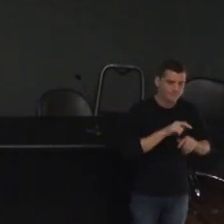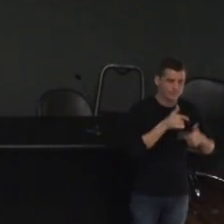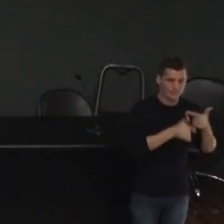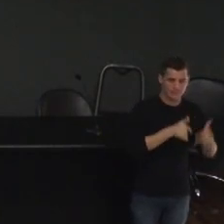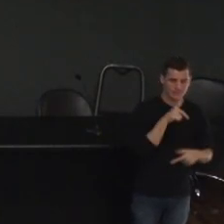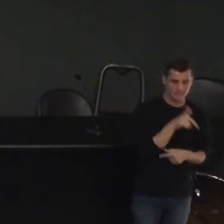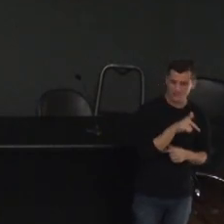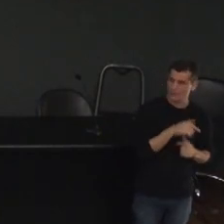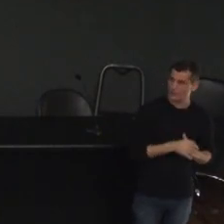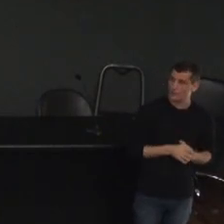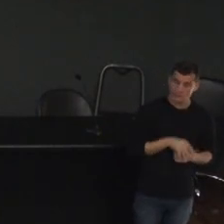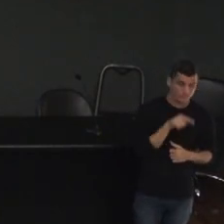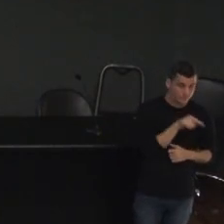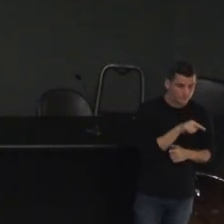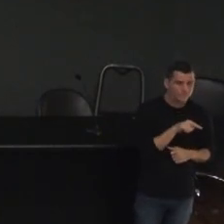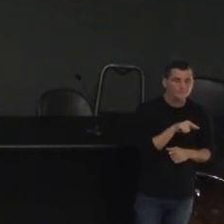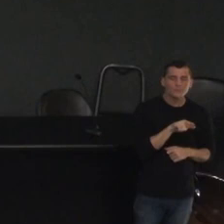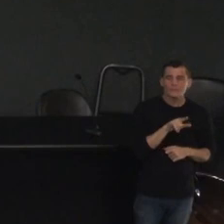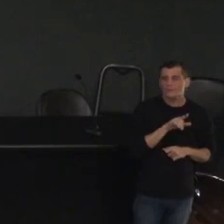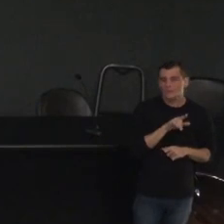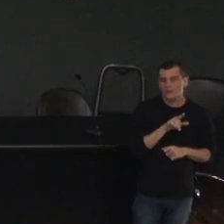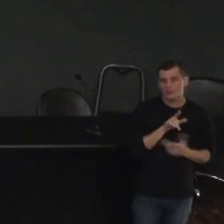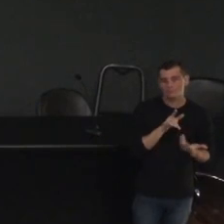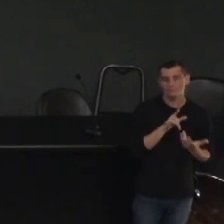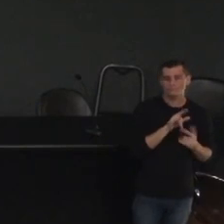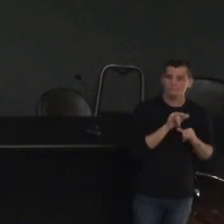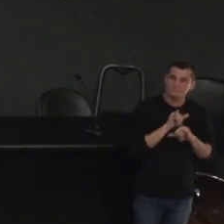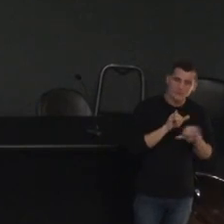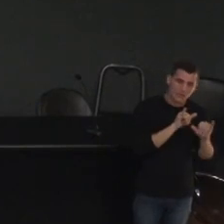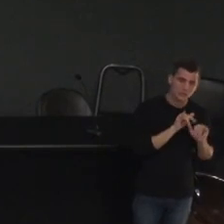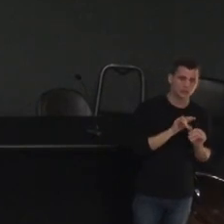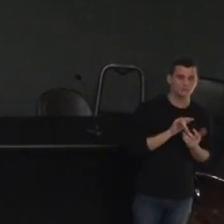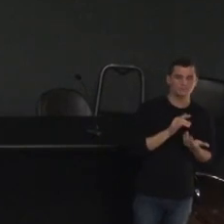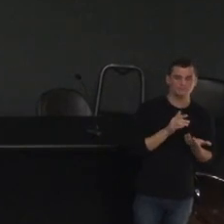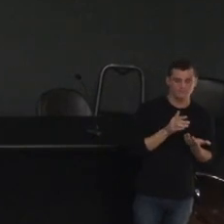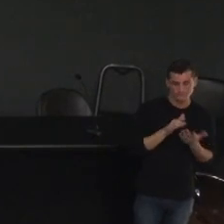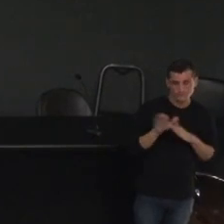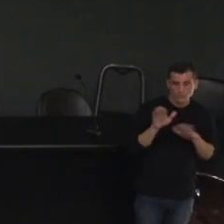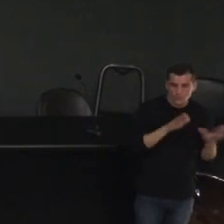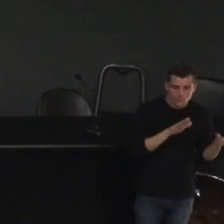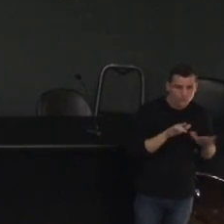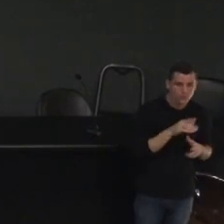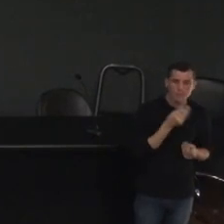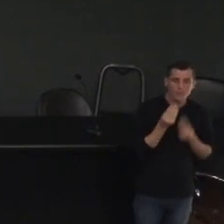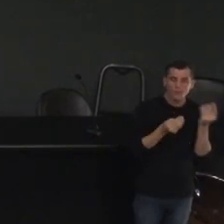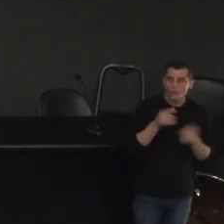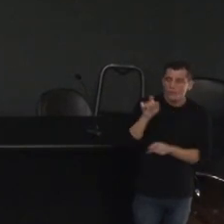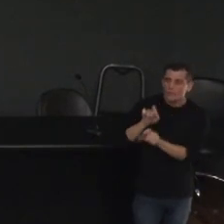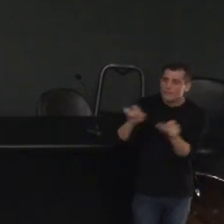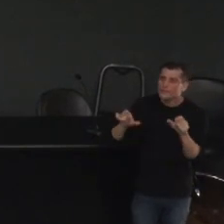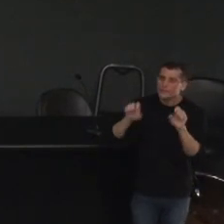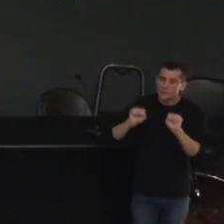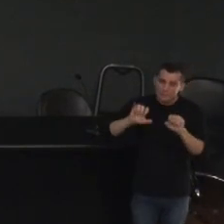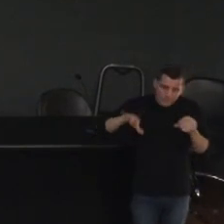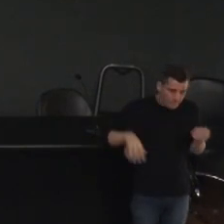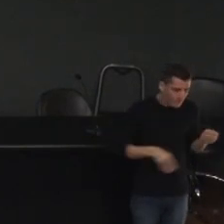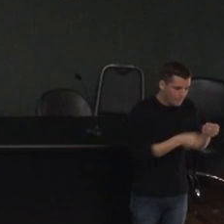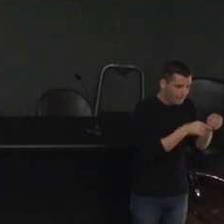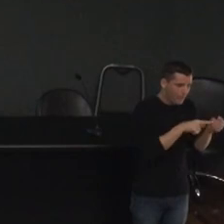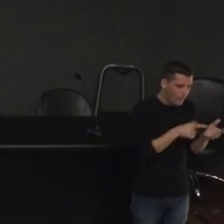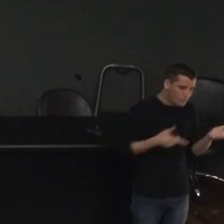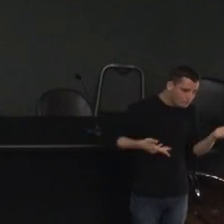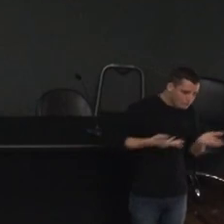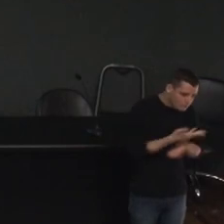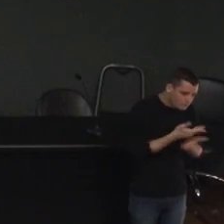fez um chamamento para contribuições públicas em relação a essa minuta e ela publicou uma